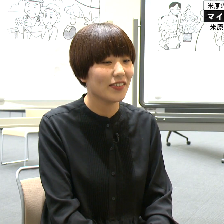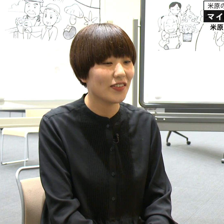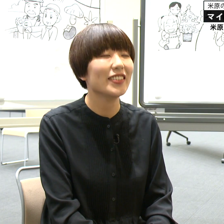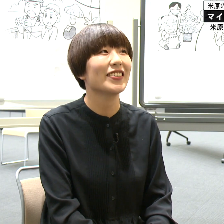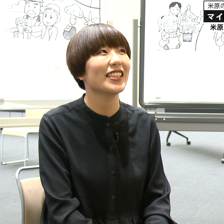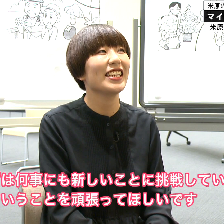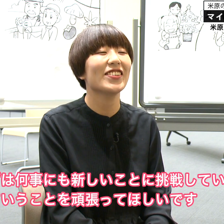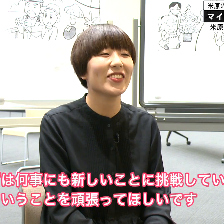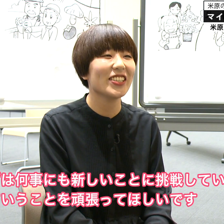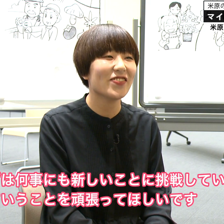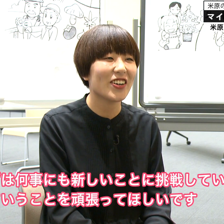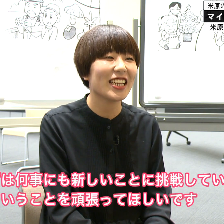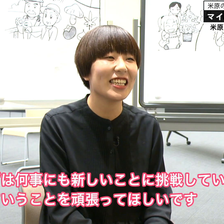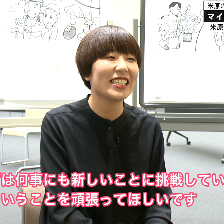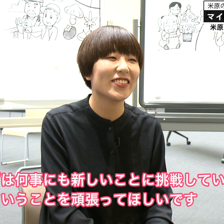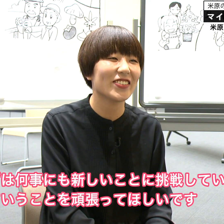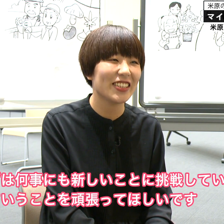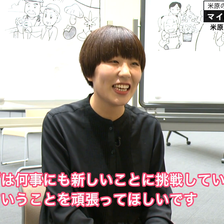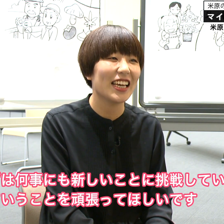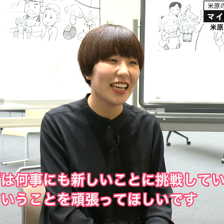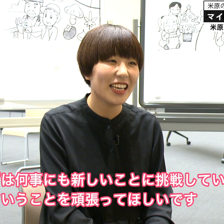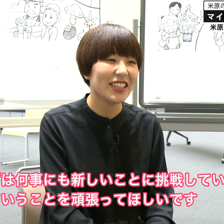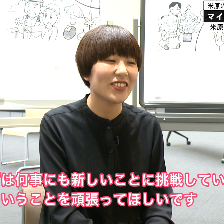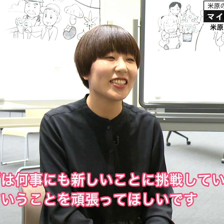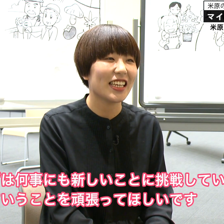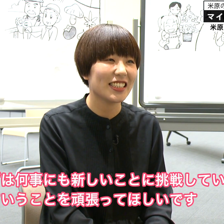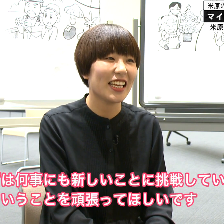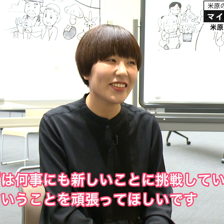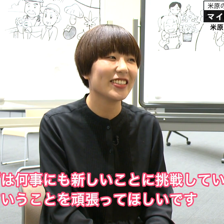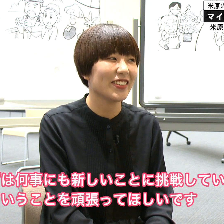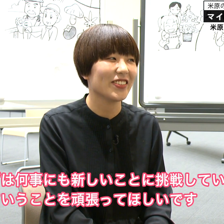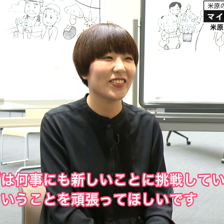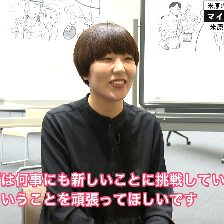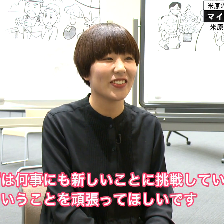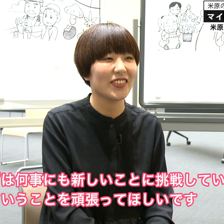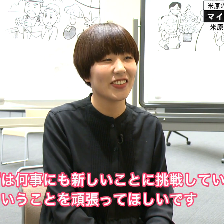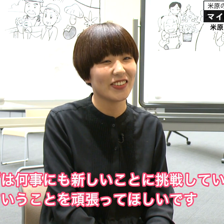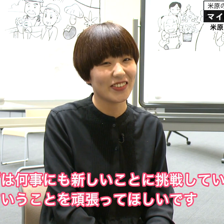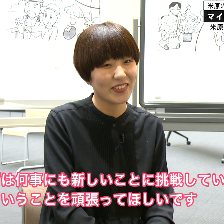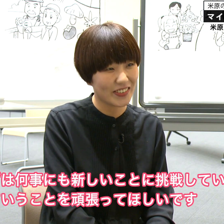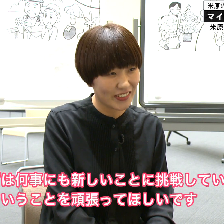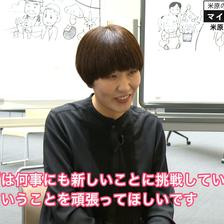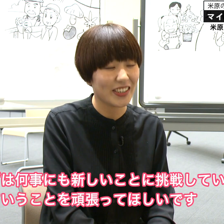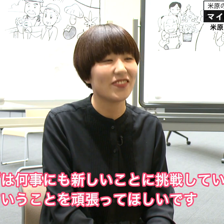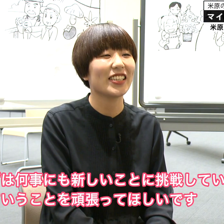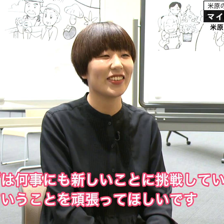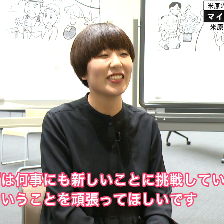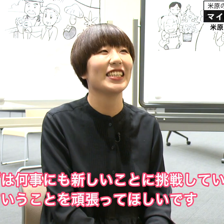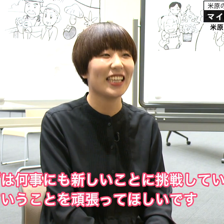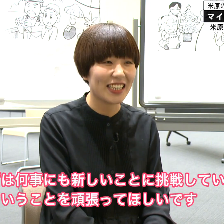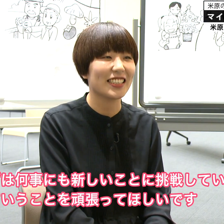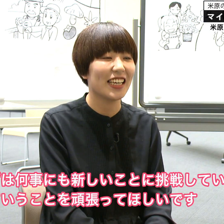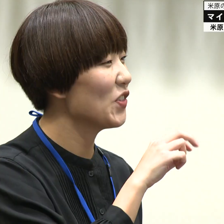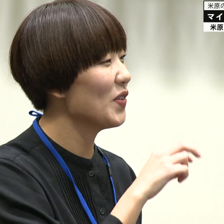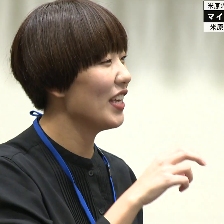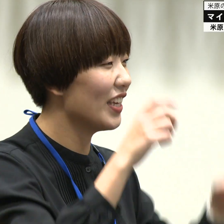まずは何事にも新しいことに挑戦していくっていうことを頑張ってほしいです。あと